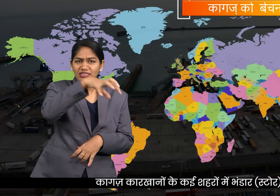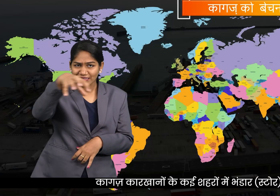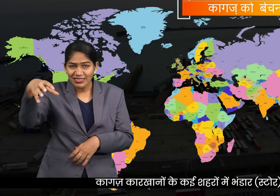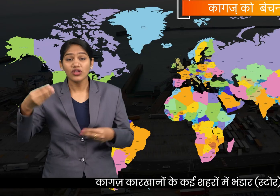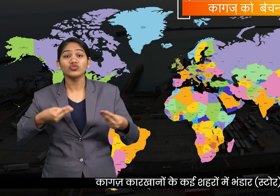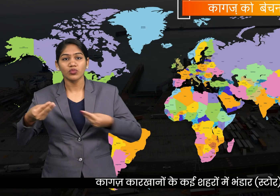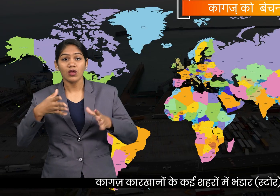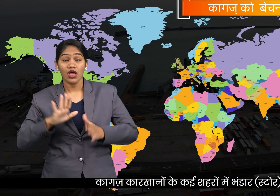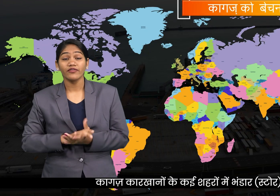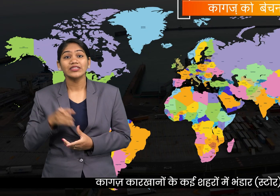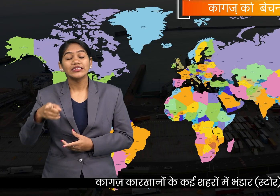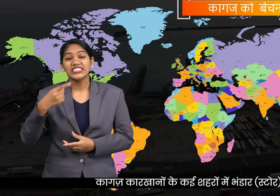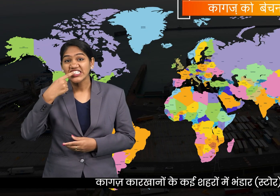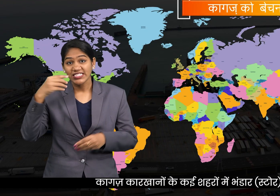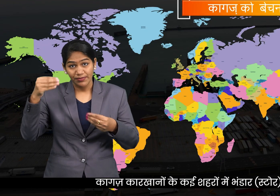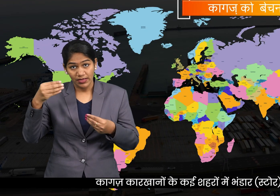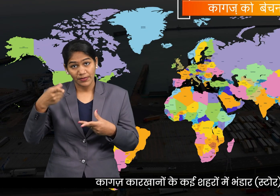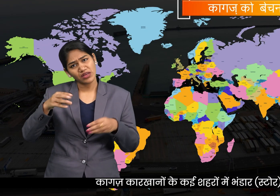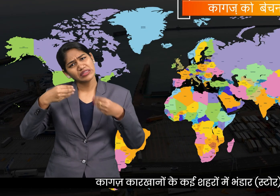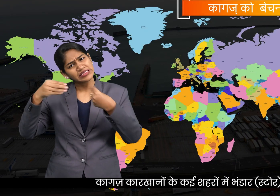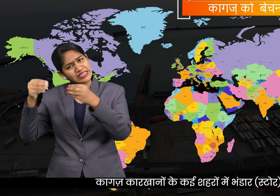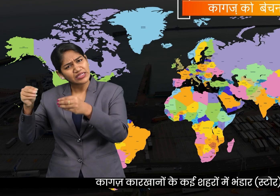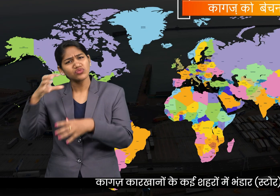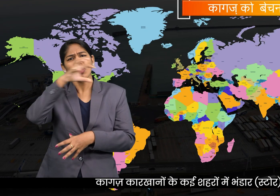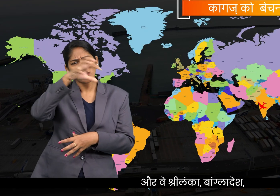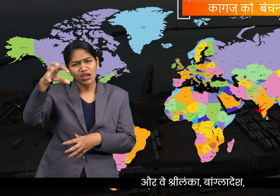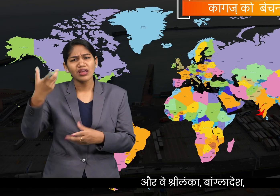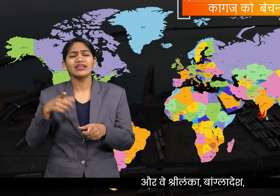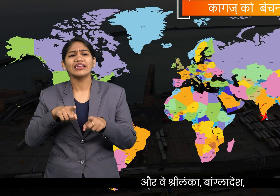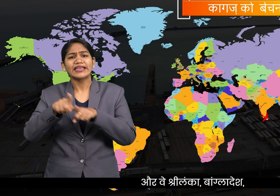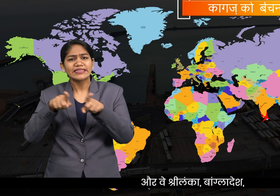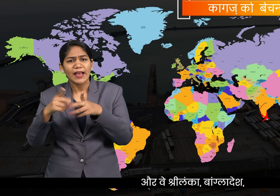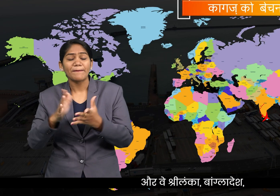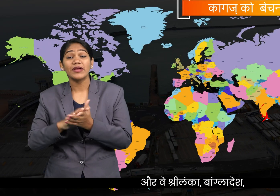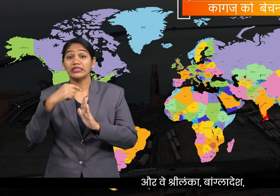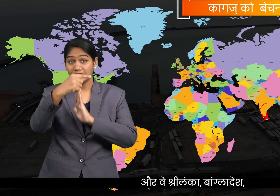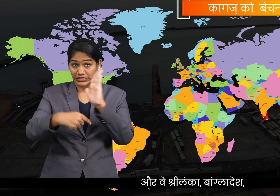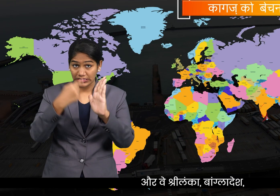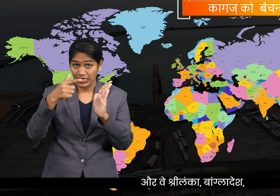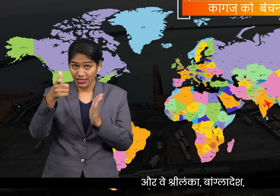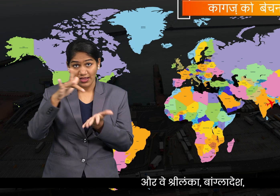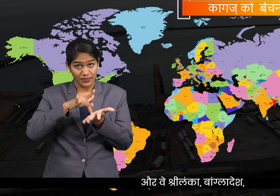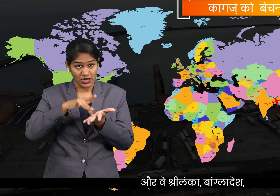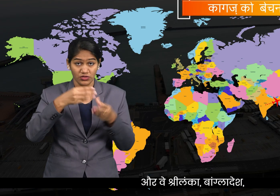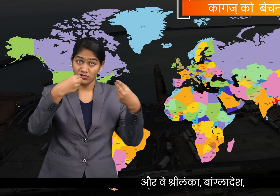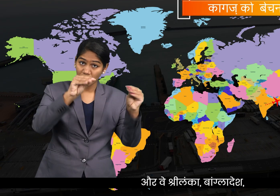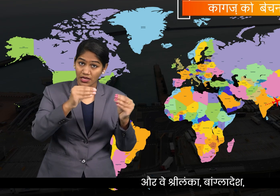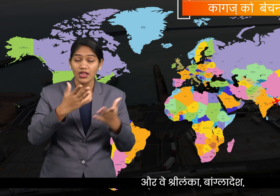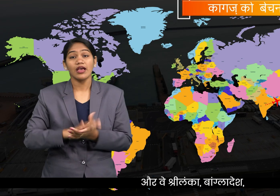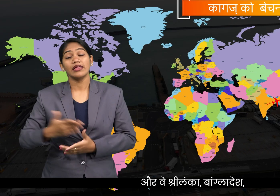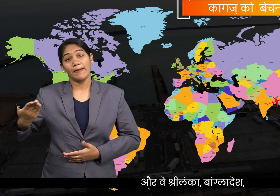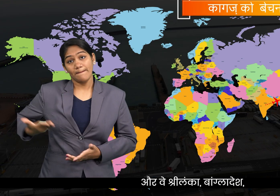कागज कारखानों के कई शहरों में भंडार यानी कि स्टोर हैं और वे श्रीलंका, बांग्लादेश,